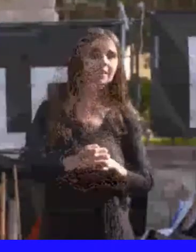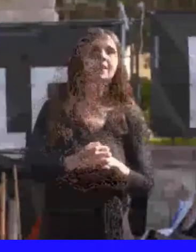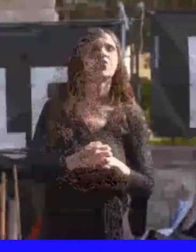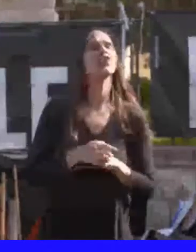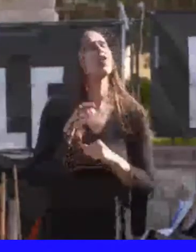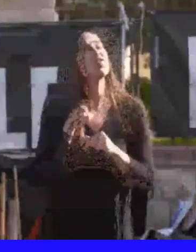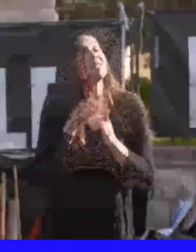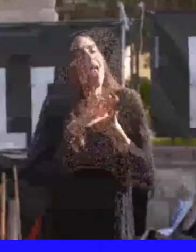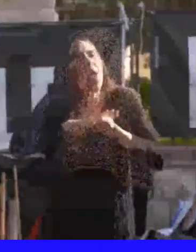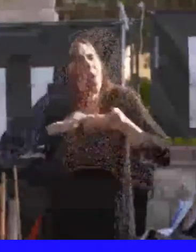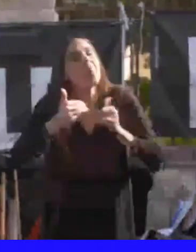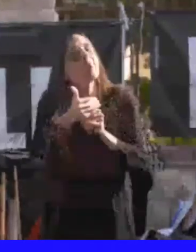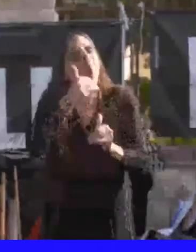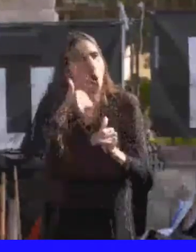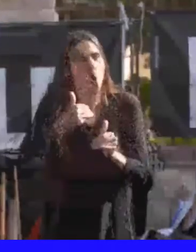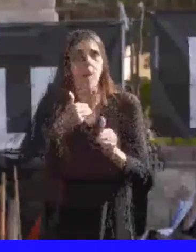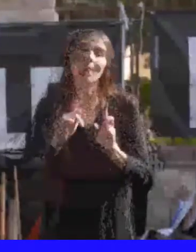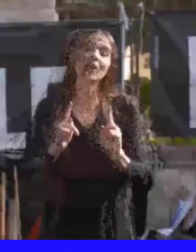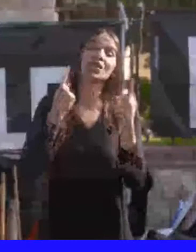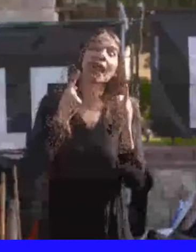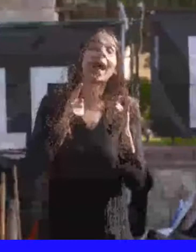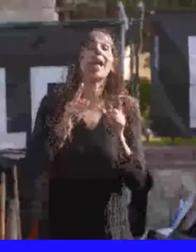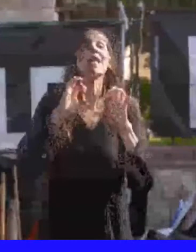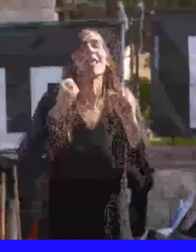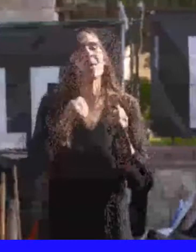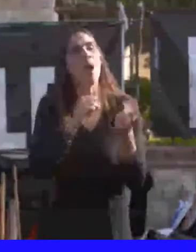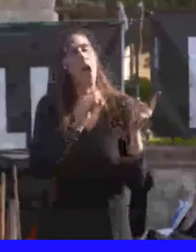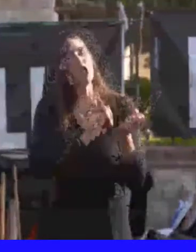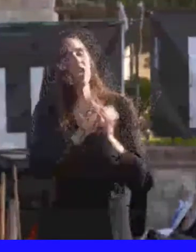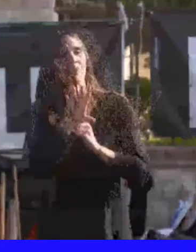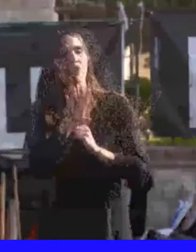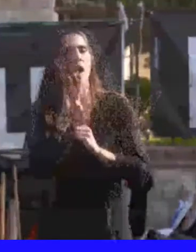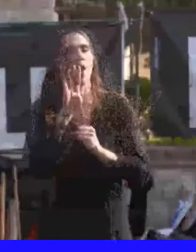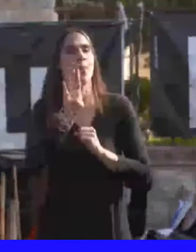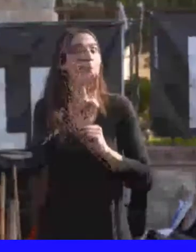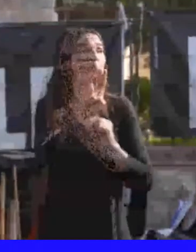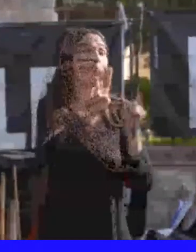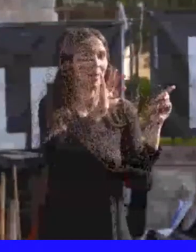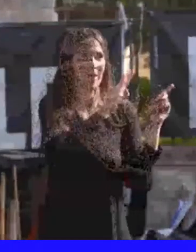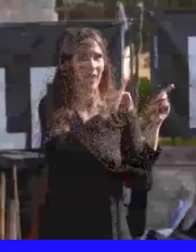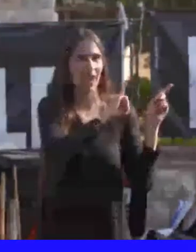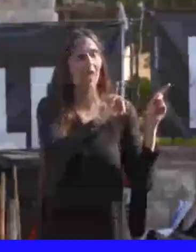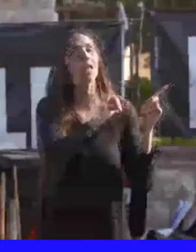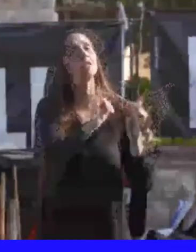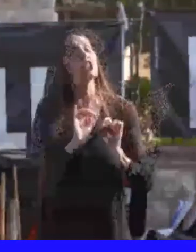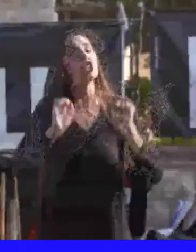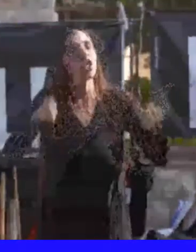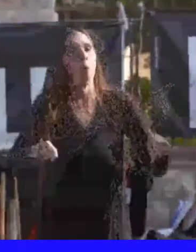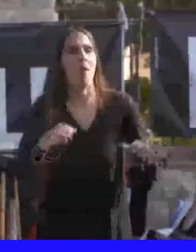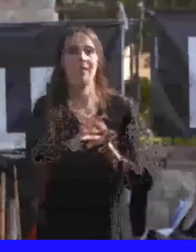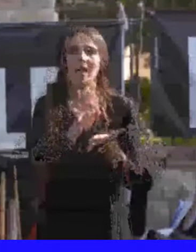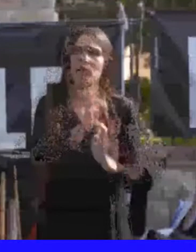רק פרומו למה שיקרה במידה ושליחיו של ביבי, השתלטו על משרד